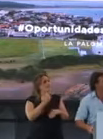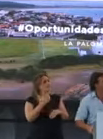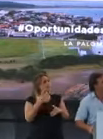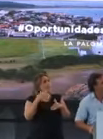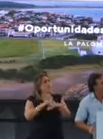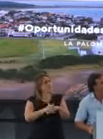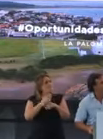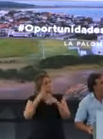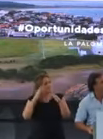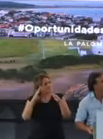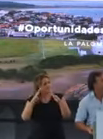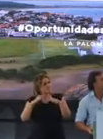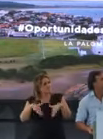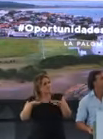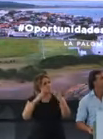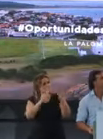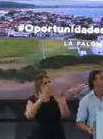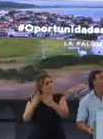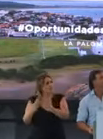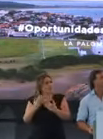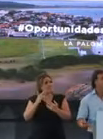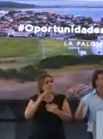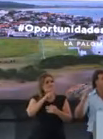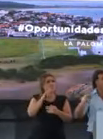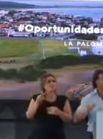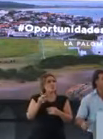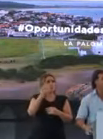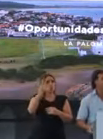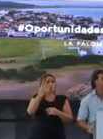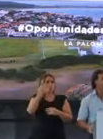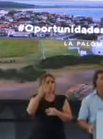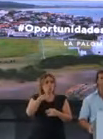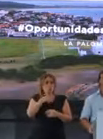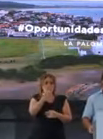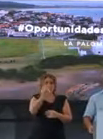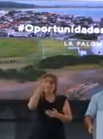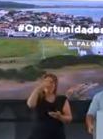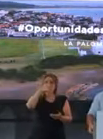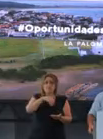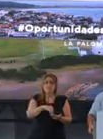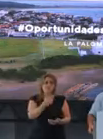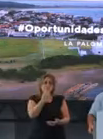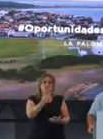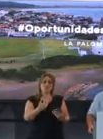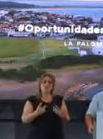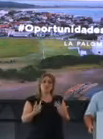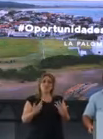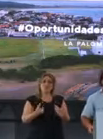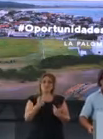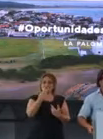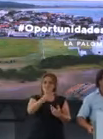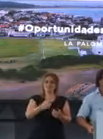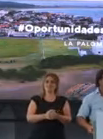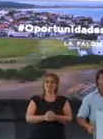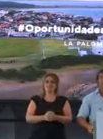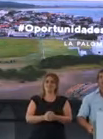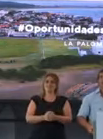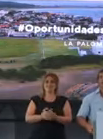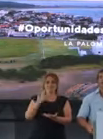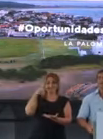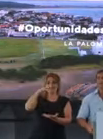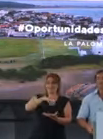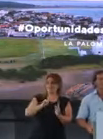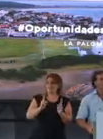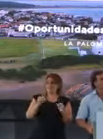míos de cuando yo estudiaba, de la estudiante, que a uno nunca lo vi, que está por ahí, que me alegro mucho de verlo, que es local de acá de La